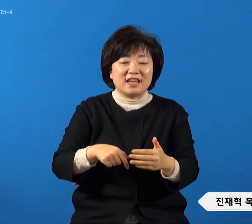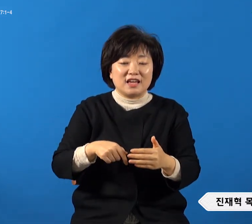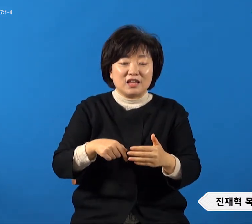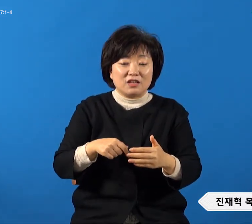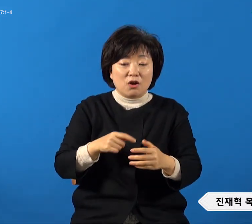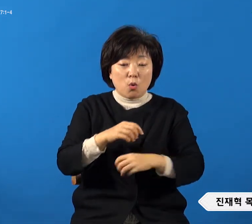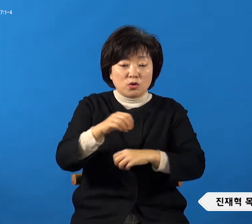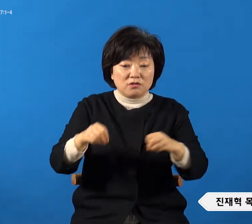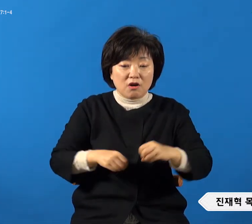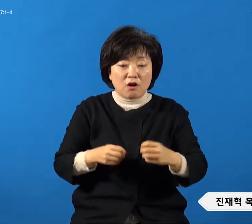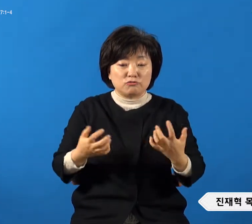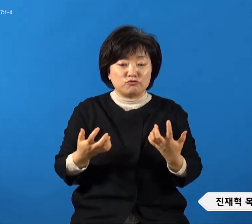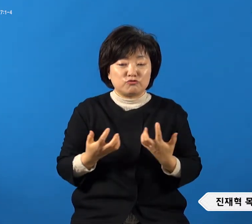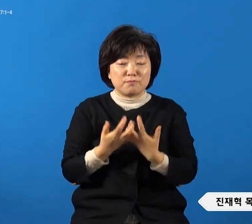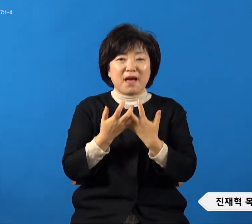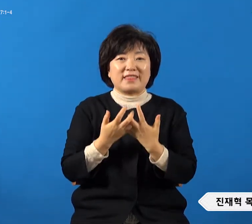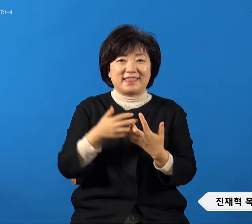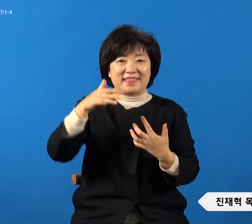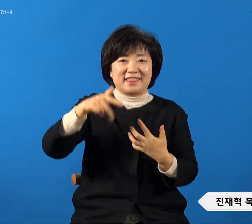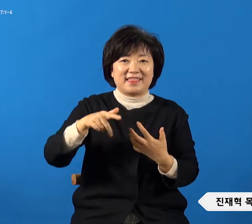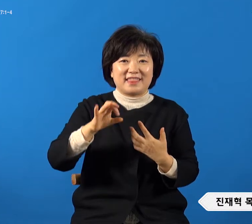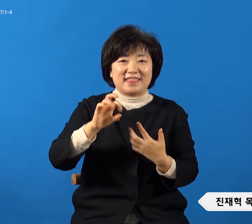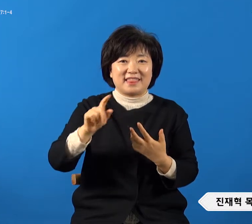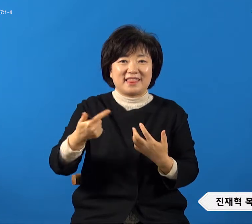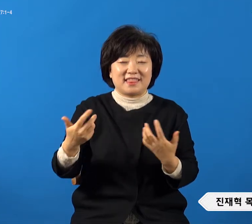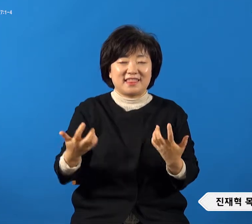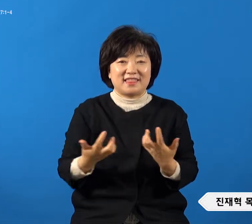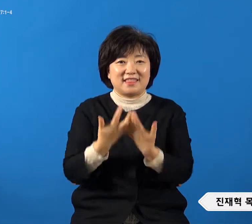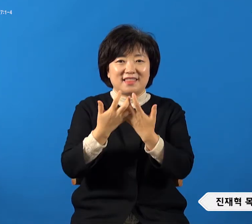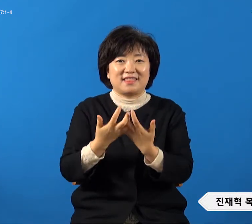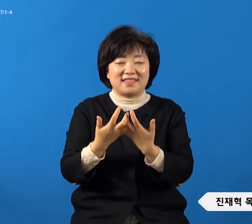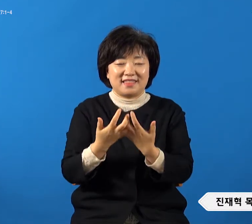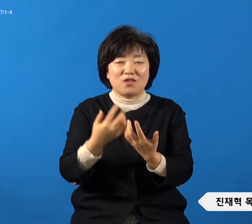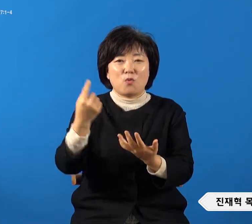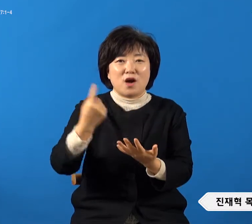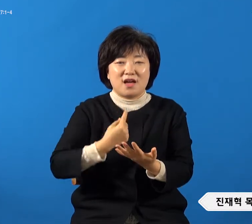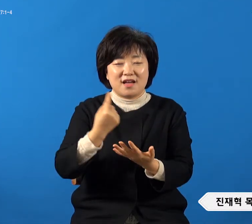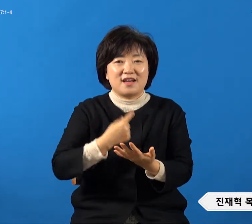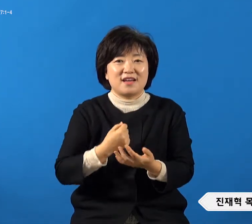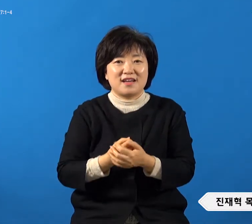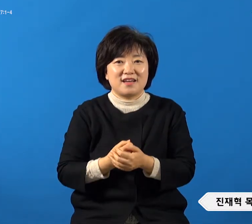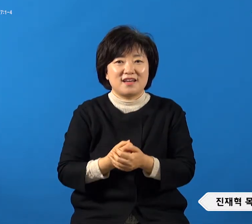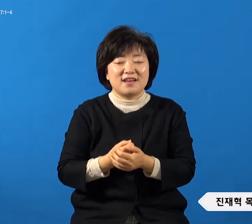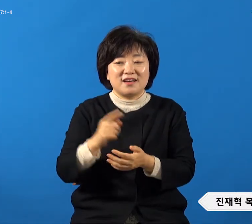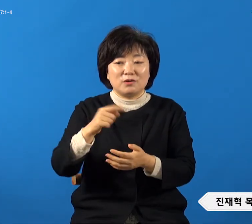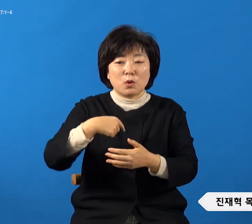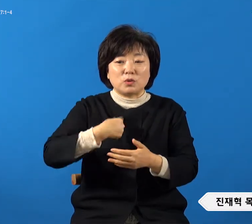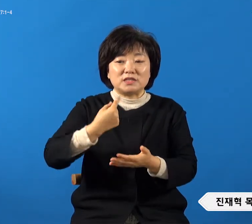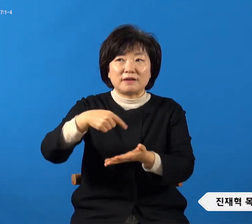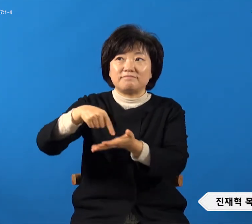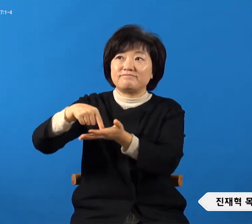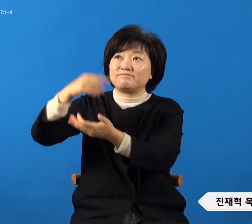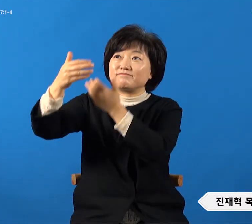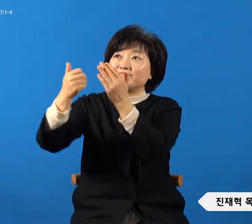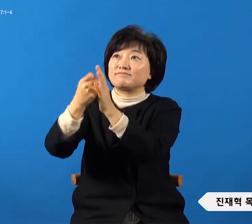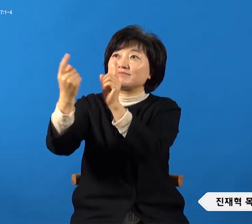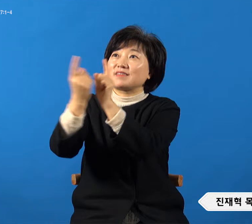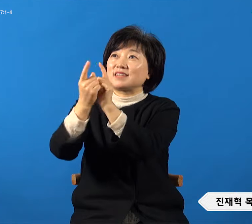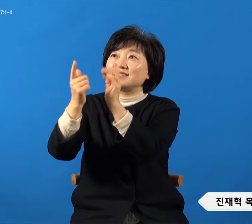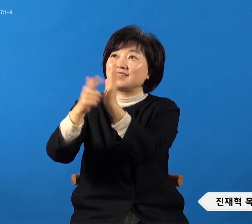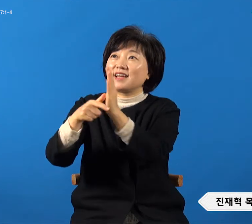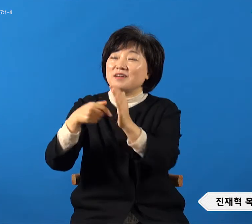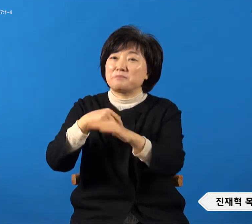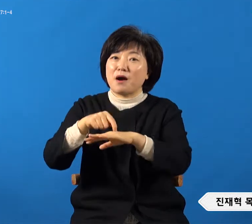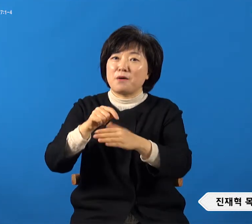충만을 가져옵니다. 이 내적인 충만은 우리의 어떤 상황 가운데 있다 할지라도, 우리 인생의 어떤 관계와 외로움 가운데